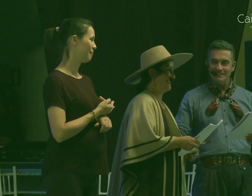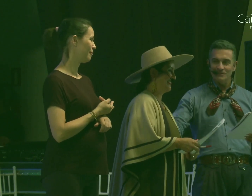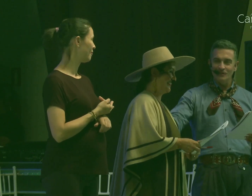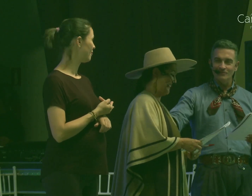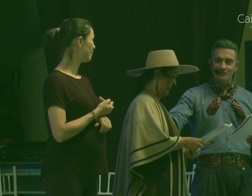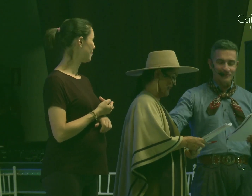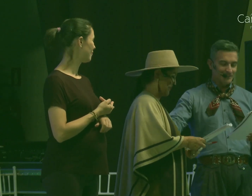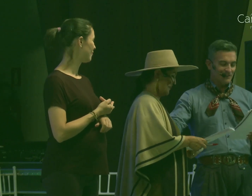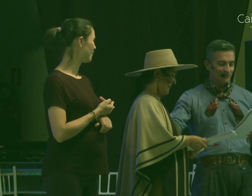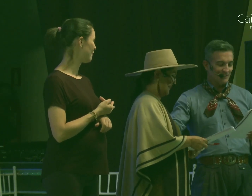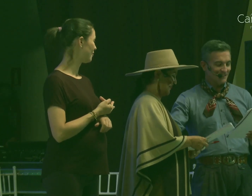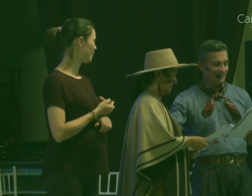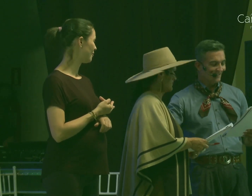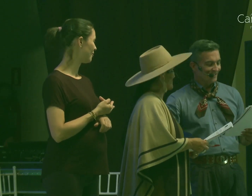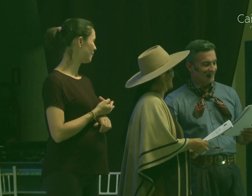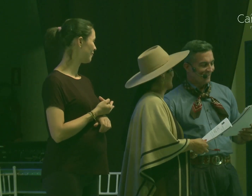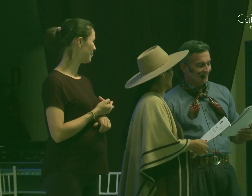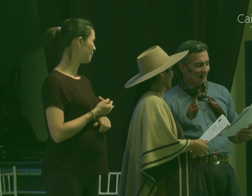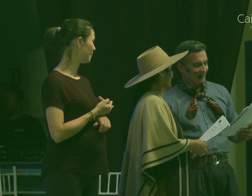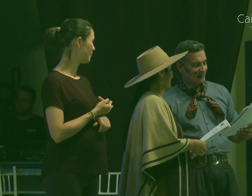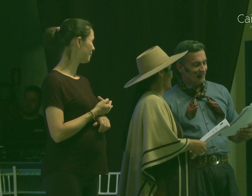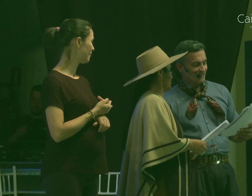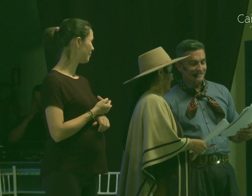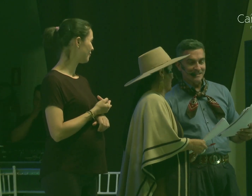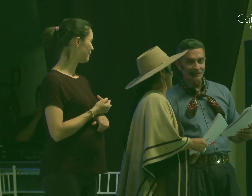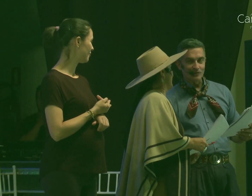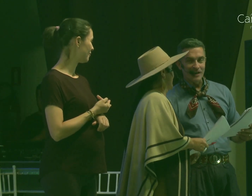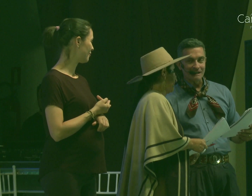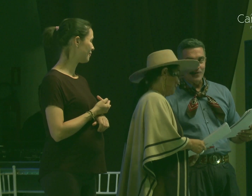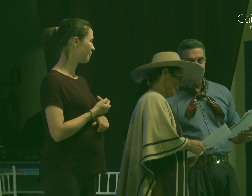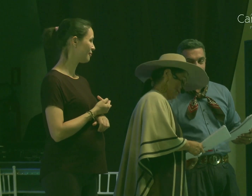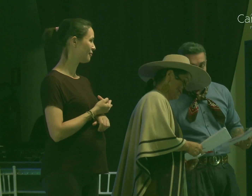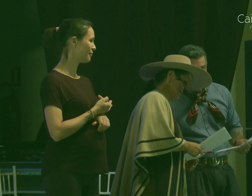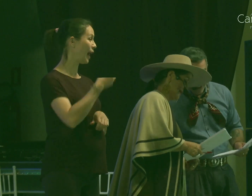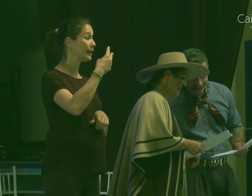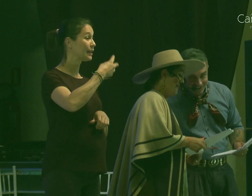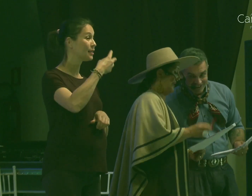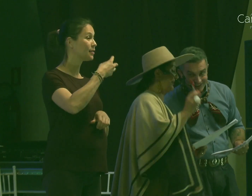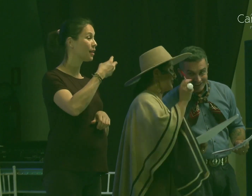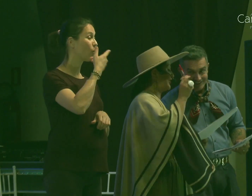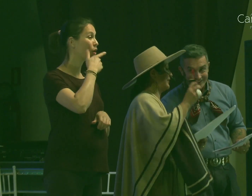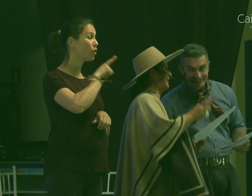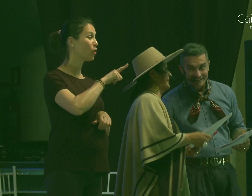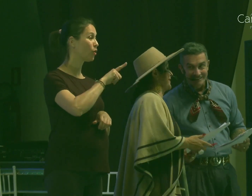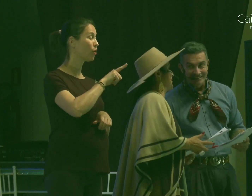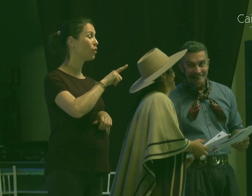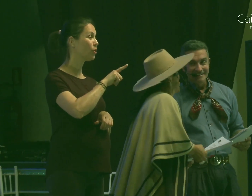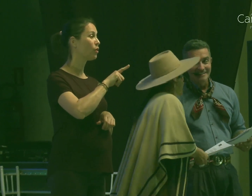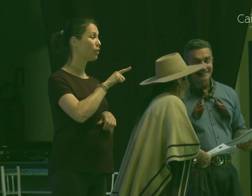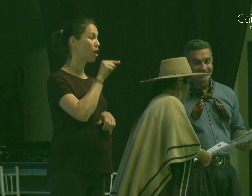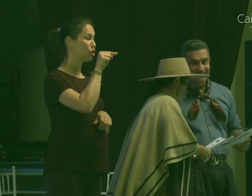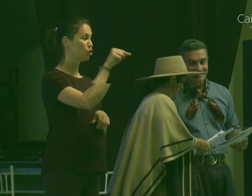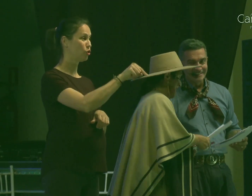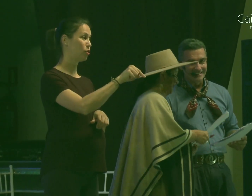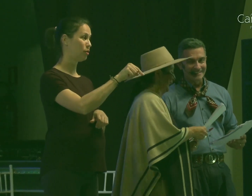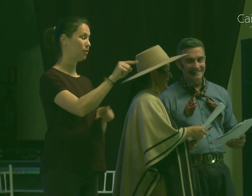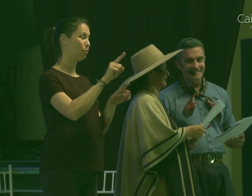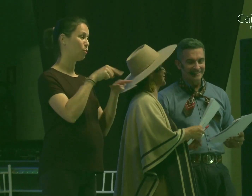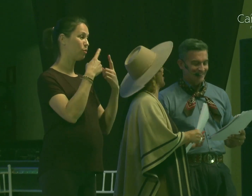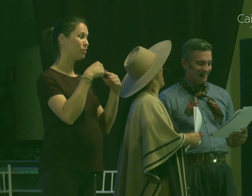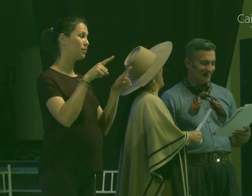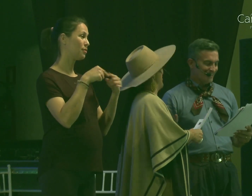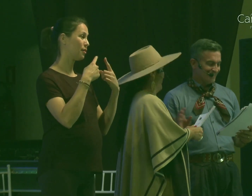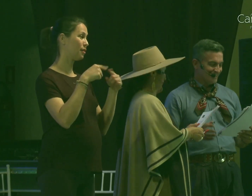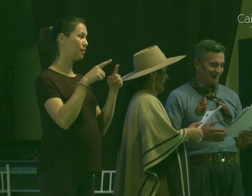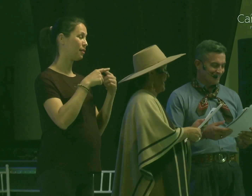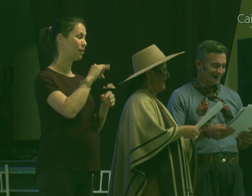fala aí de novo. Deixa eu fazer aqui. Terceiro lugar vai para... Em Ti, interpretação de Giancarlo